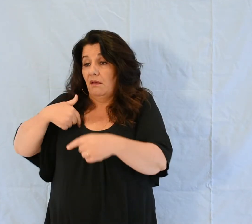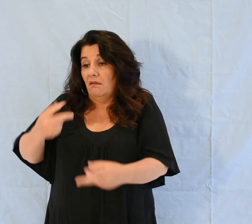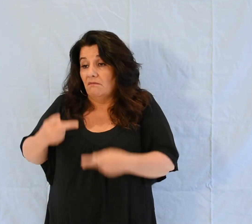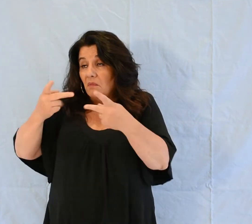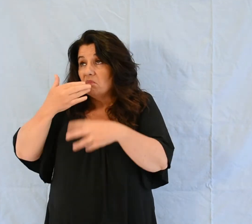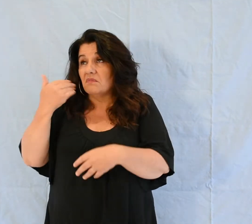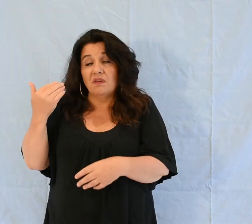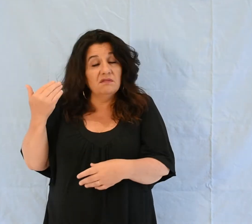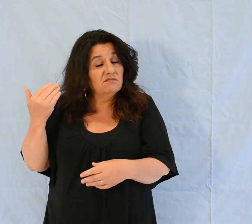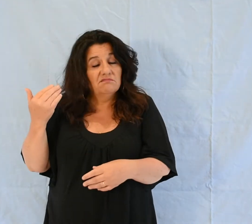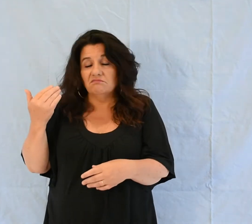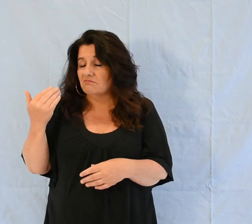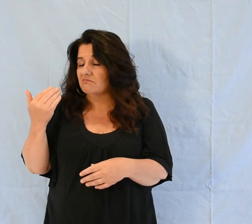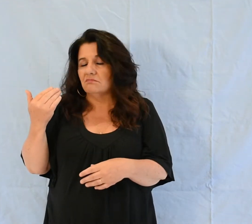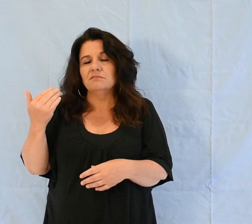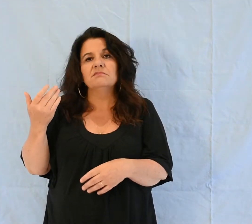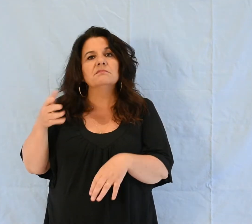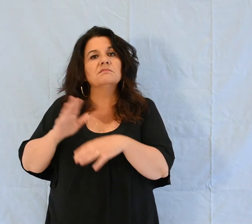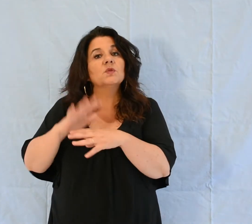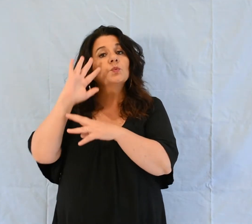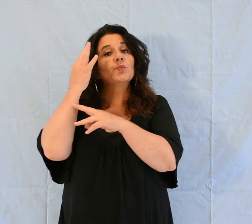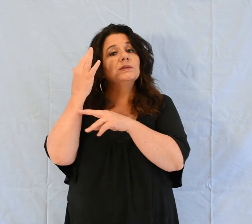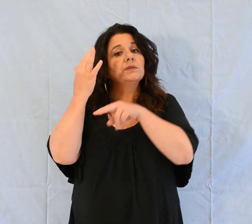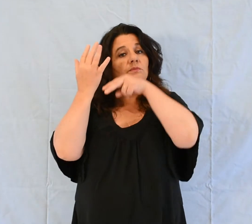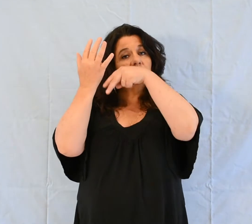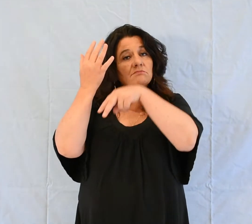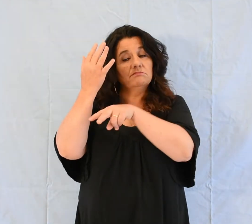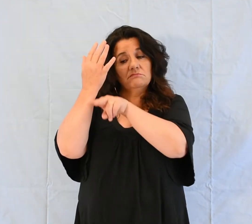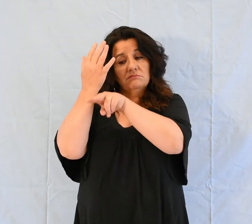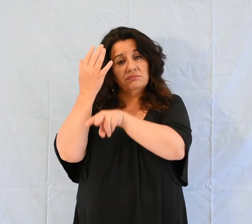Puis il s'étendit sous le buisson et s'endormit.